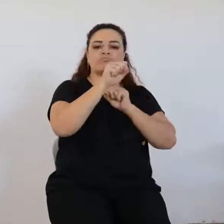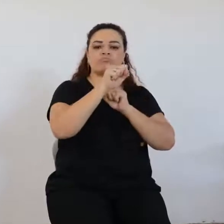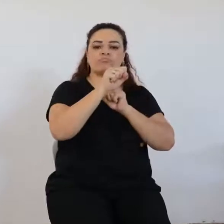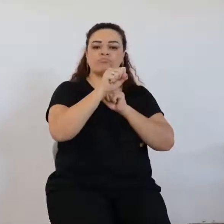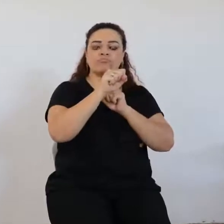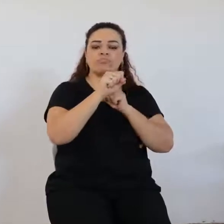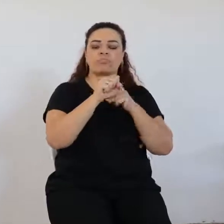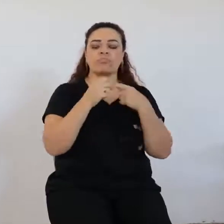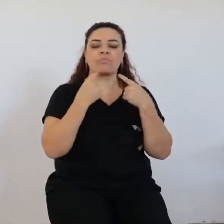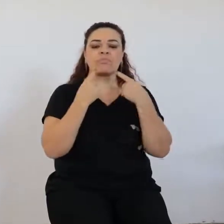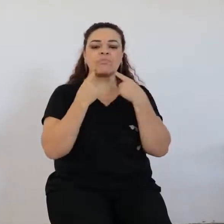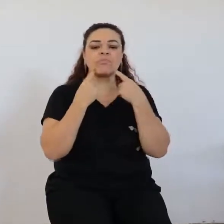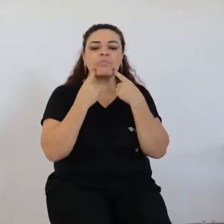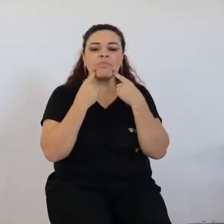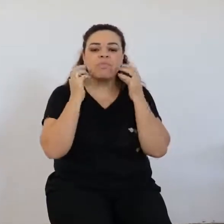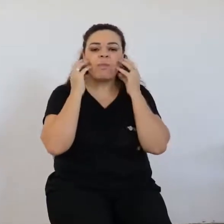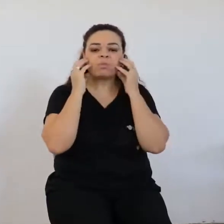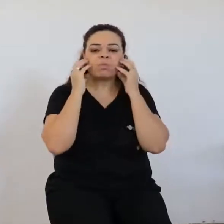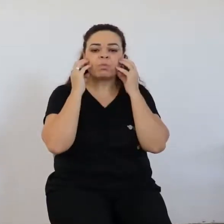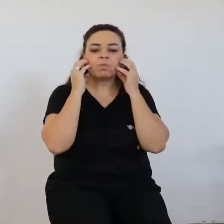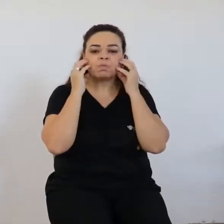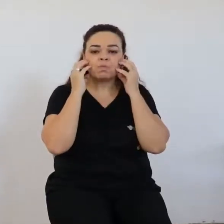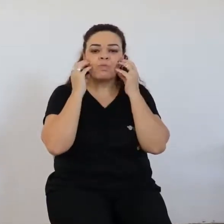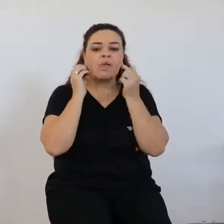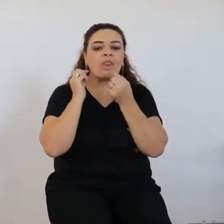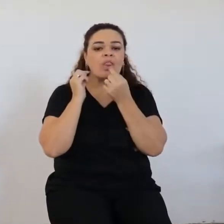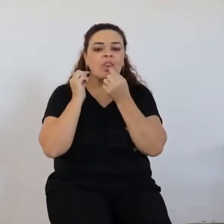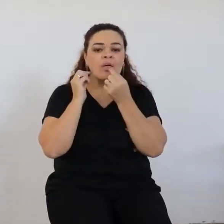gente pode supervisionar, ensinar mesmo, mastiga 10